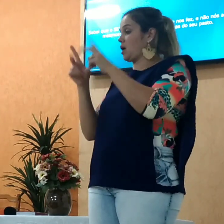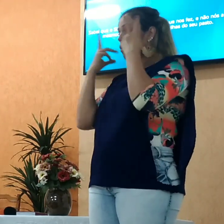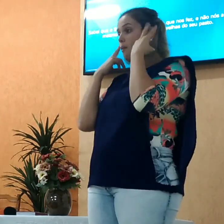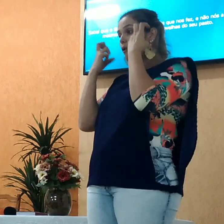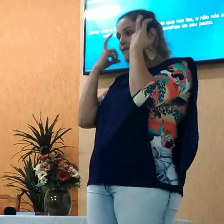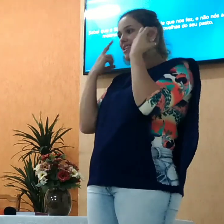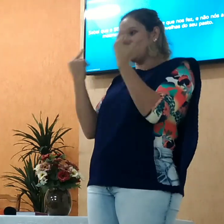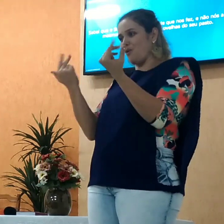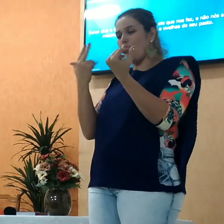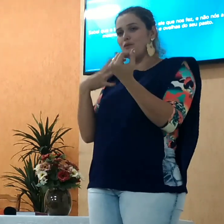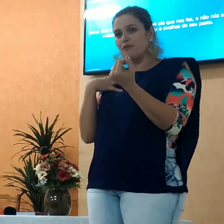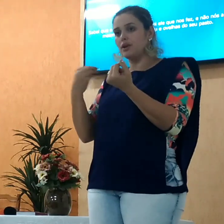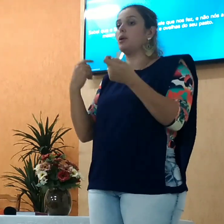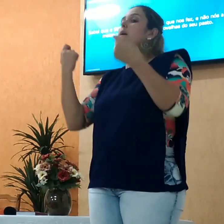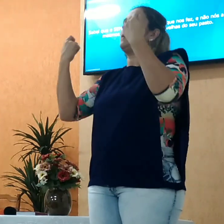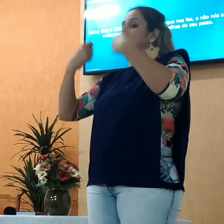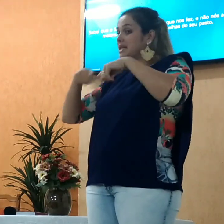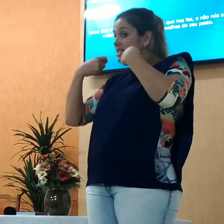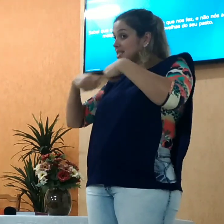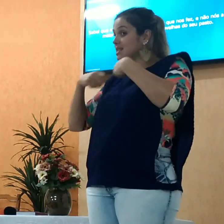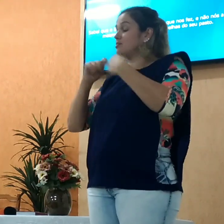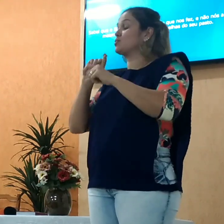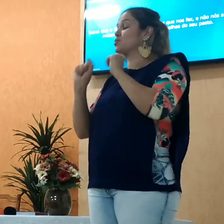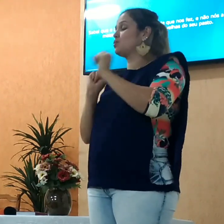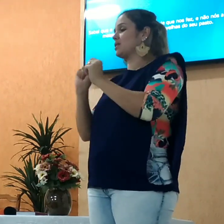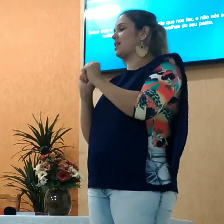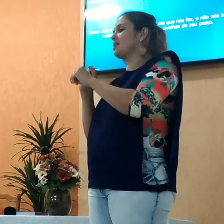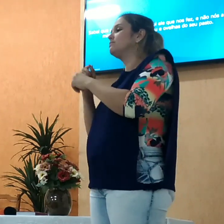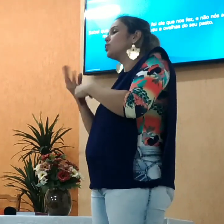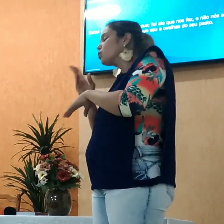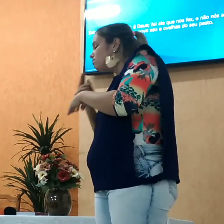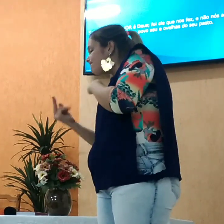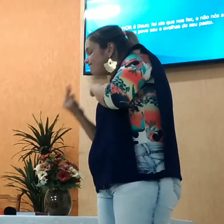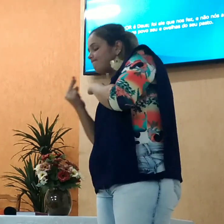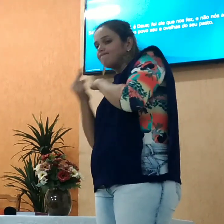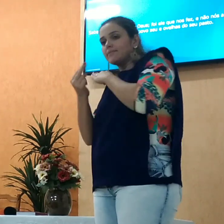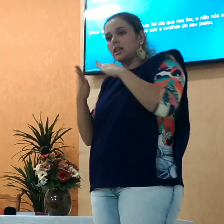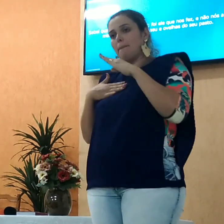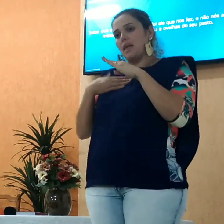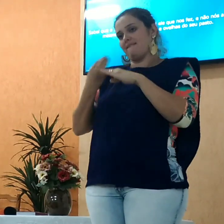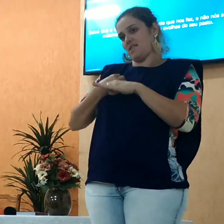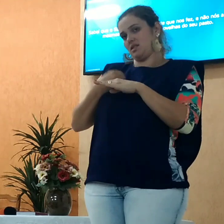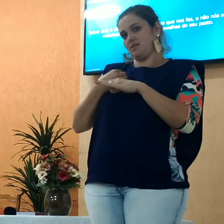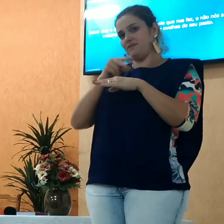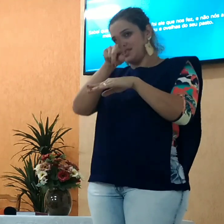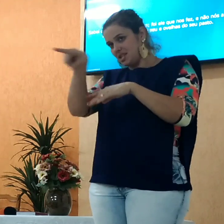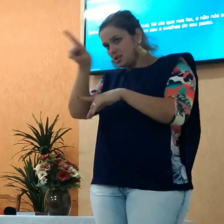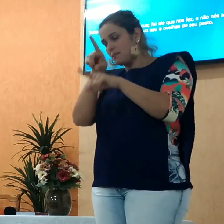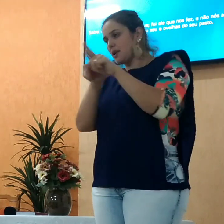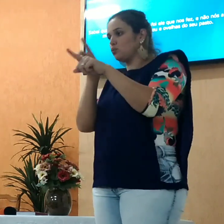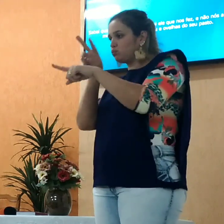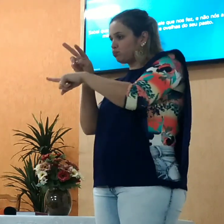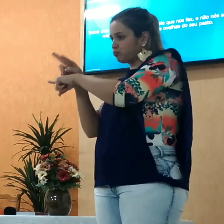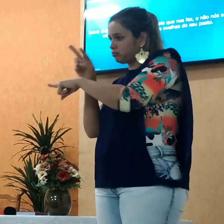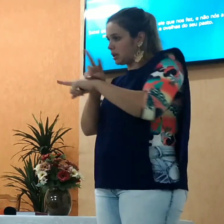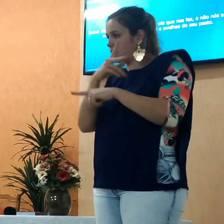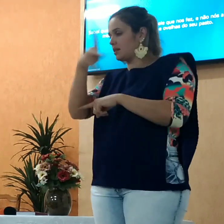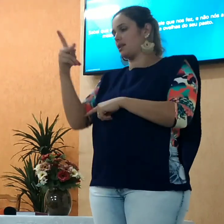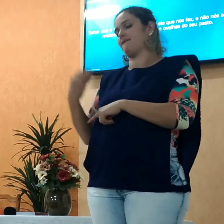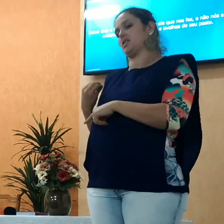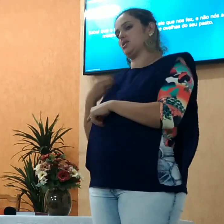pode cuidar da nossa vida, como o pastor cuida de uma ovelha. E nós sabemos que muito mais do que